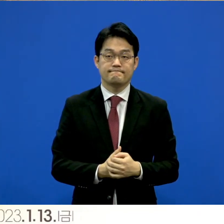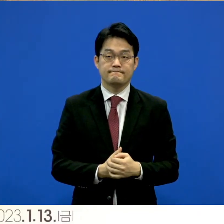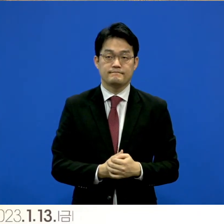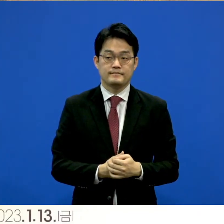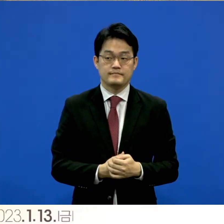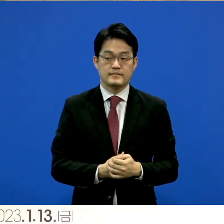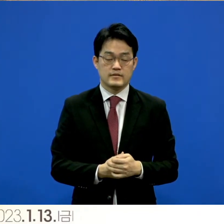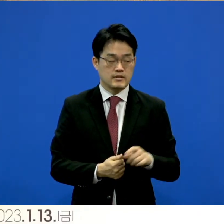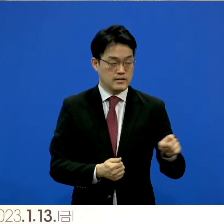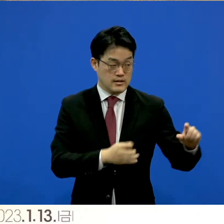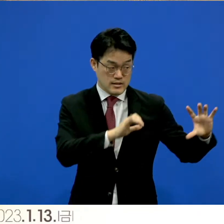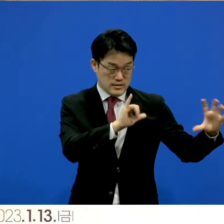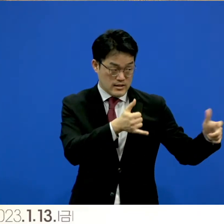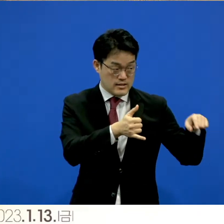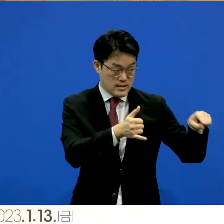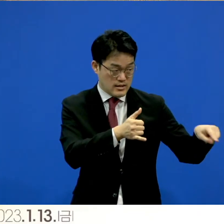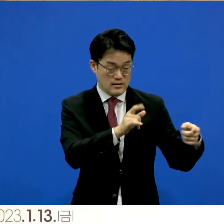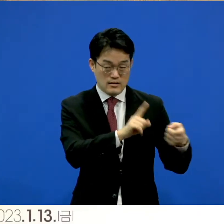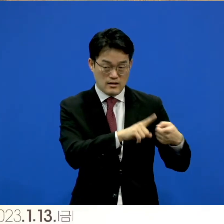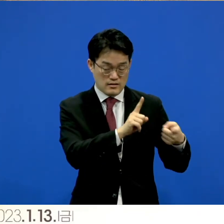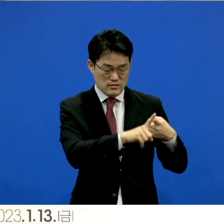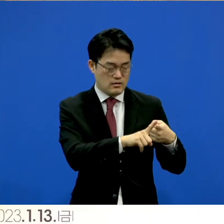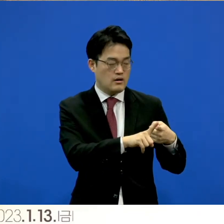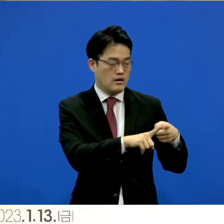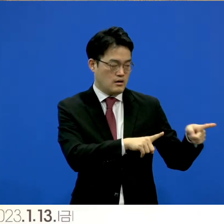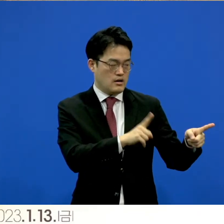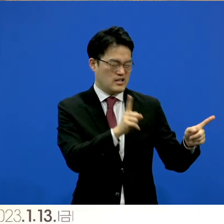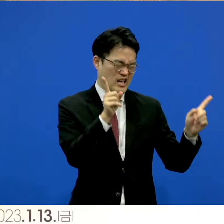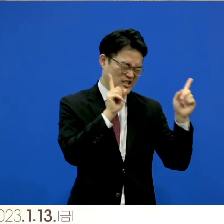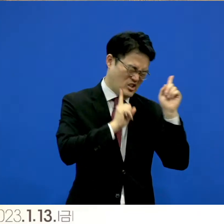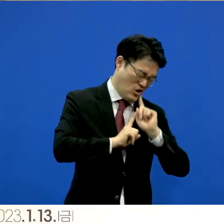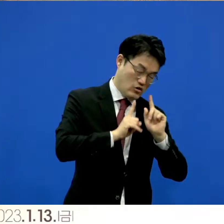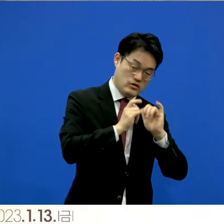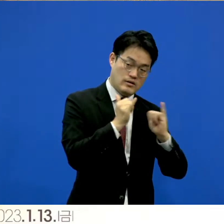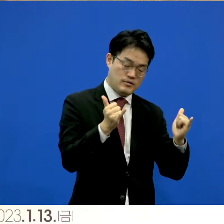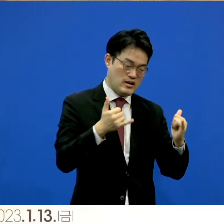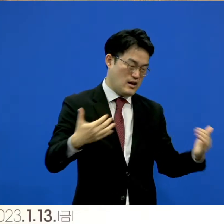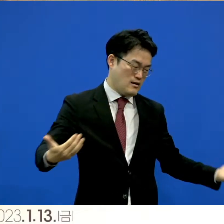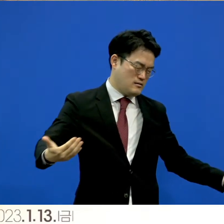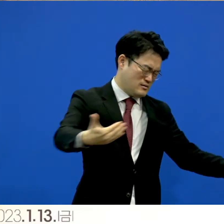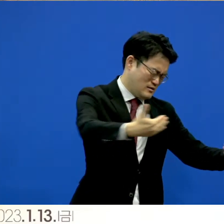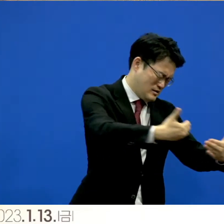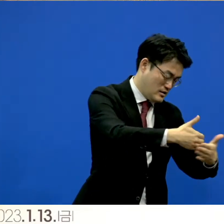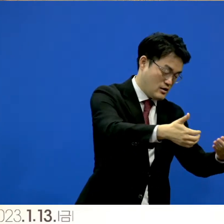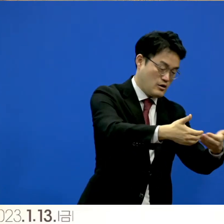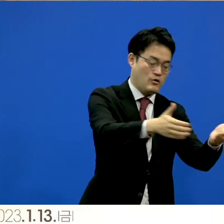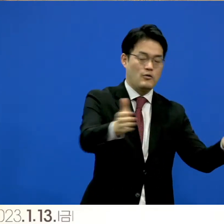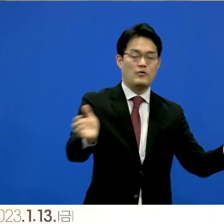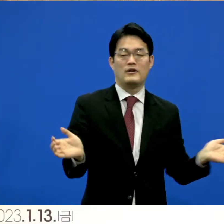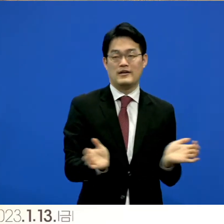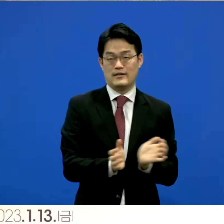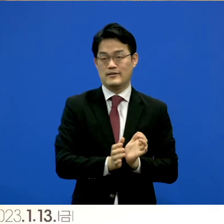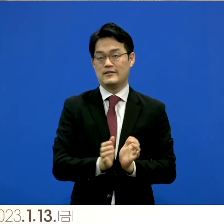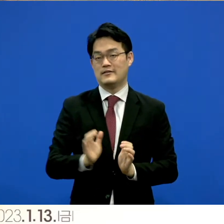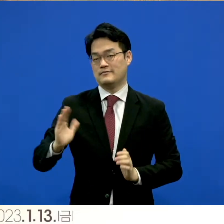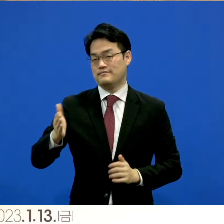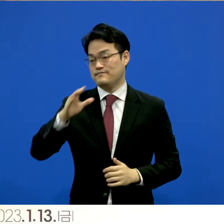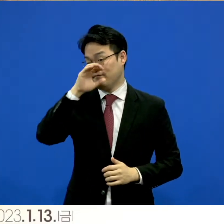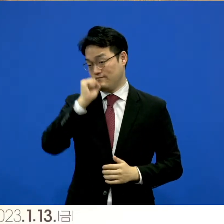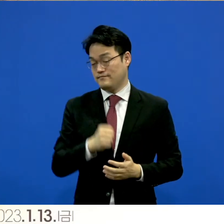세상을 품는 치유의 공동체. 이 시간이 없어서 다 이 말씀을 못 드리겠네요.